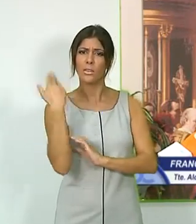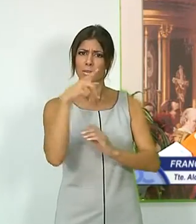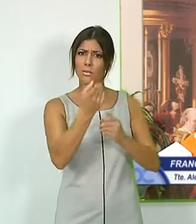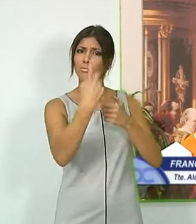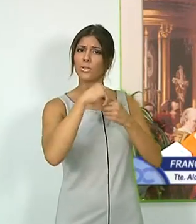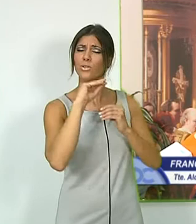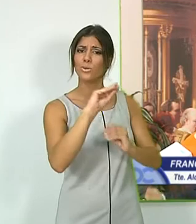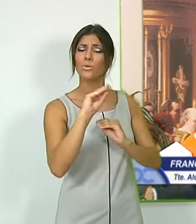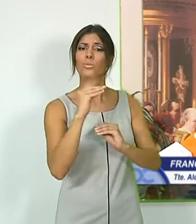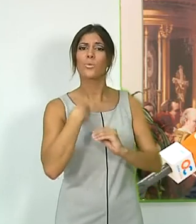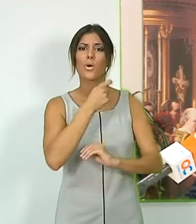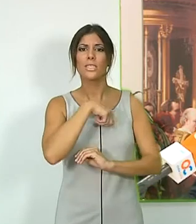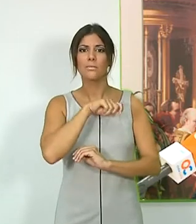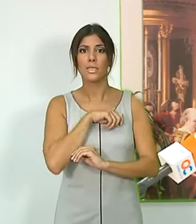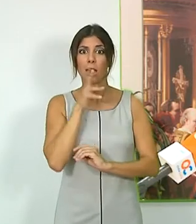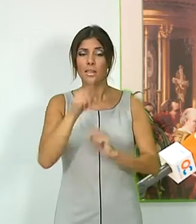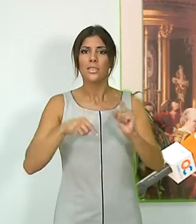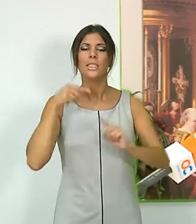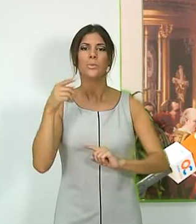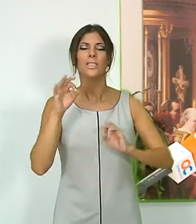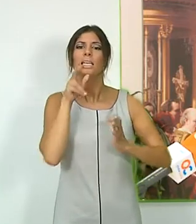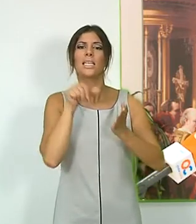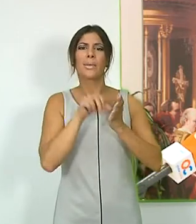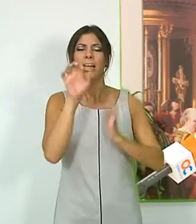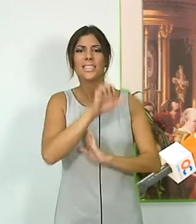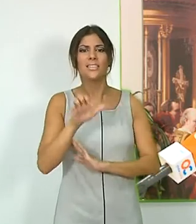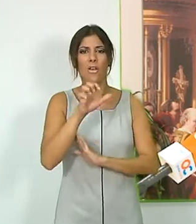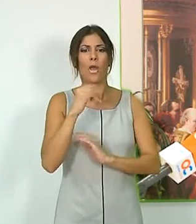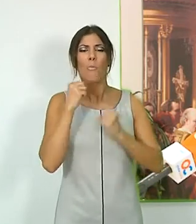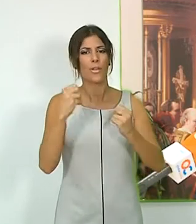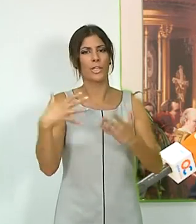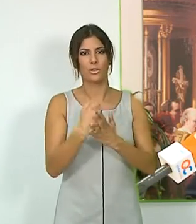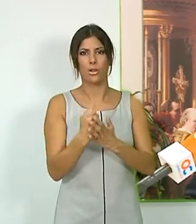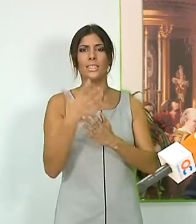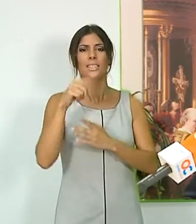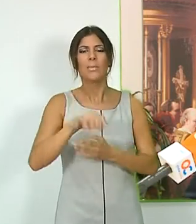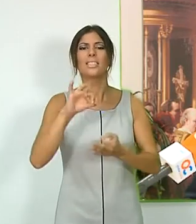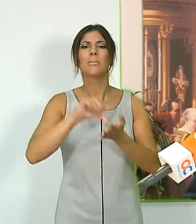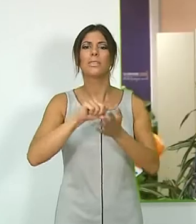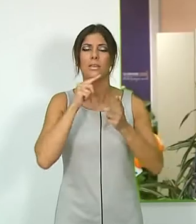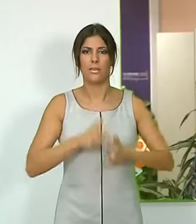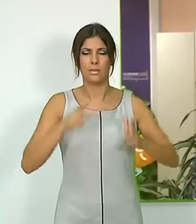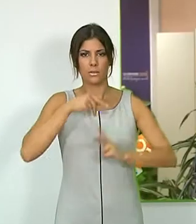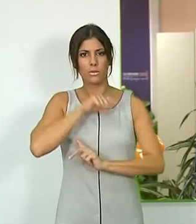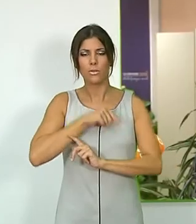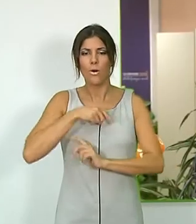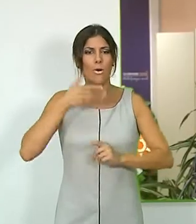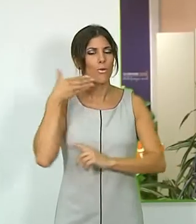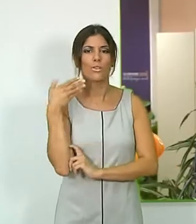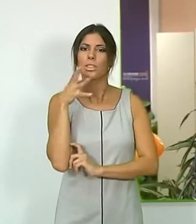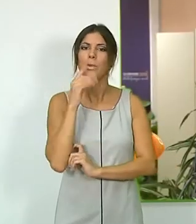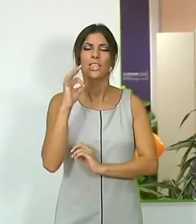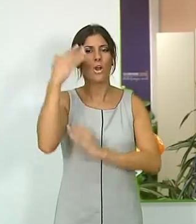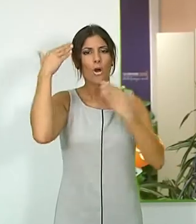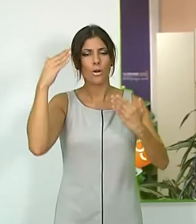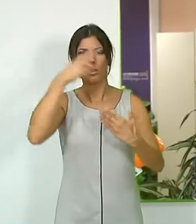de España. 200 años después vamos a volver a ser capital del Estado con todos los poderes presentes y capital de la libertad. Tremendamente orgulloso, es un